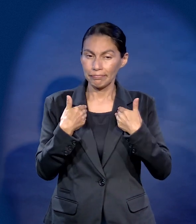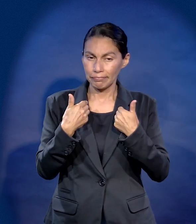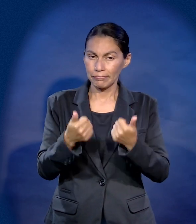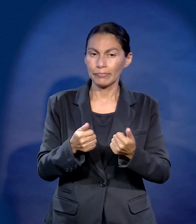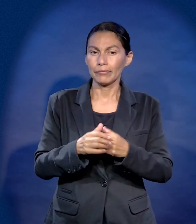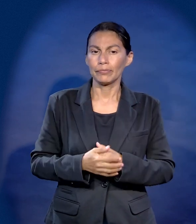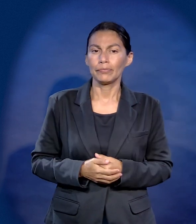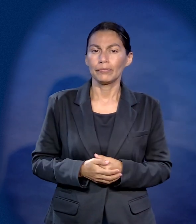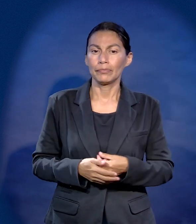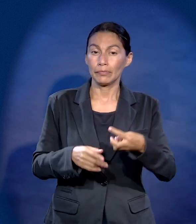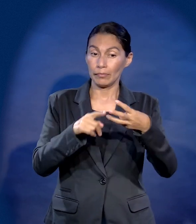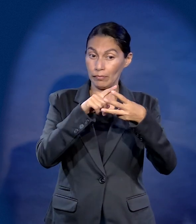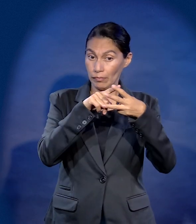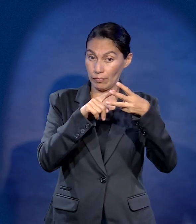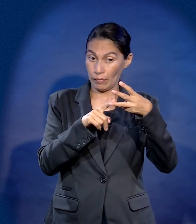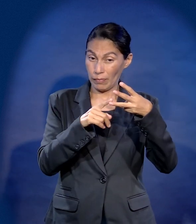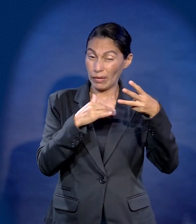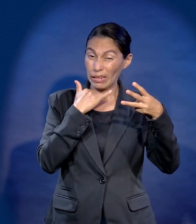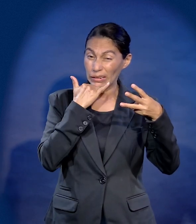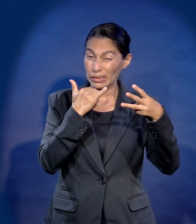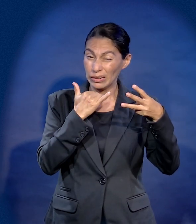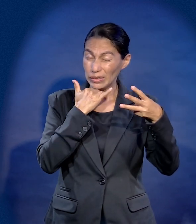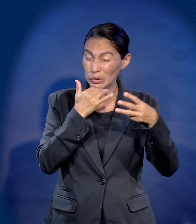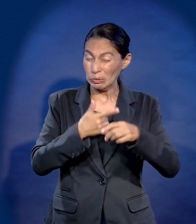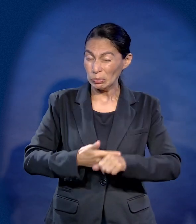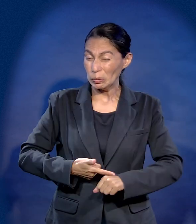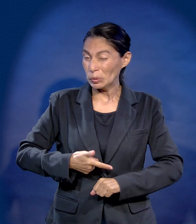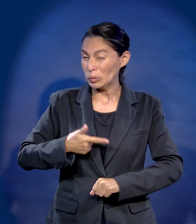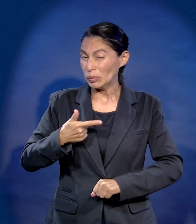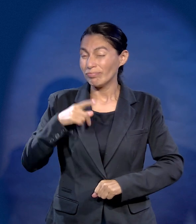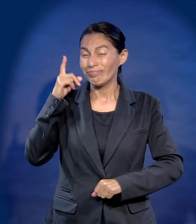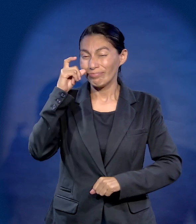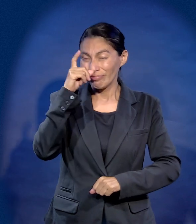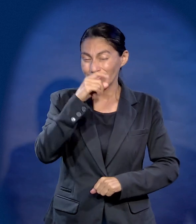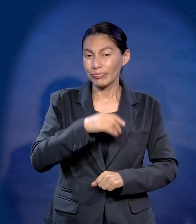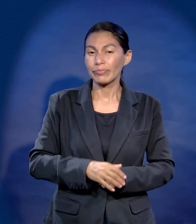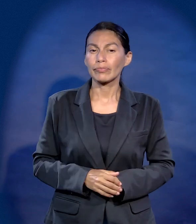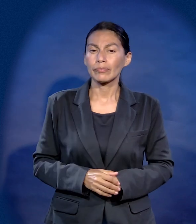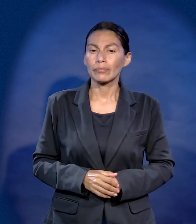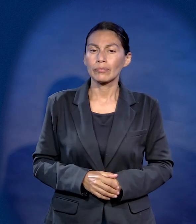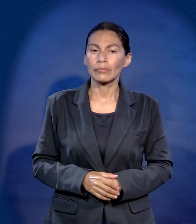pero hoy ustedes se van a percatar. Tres errores graves.